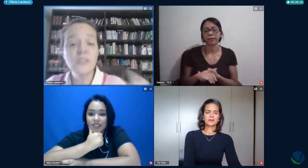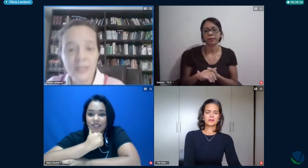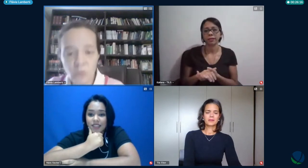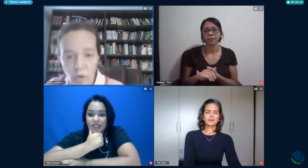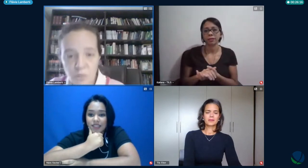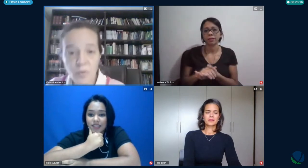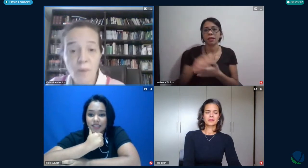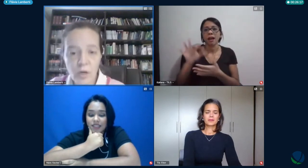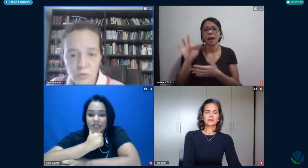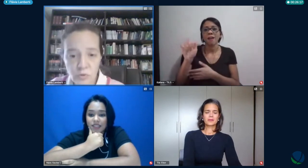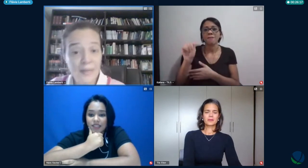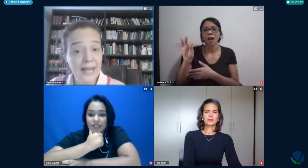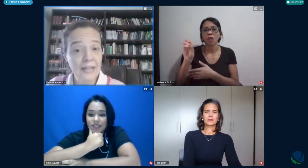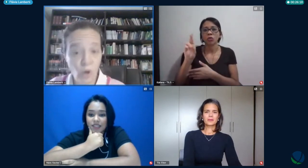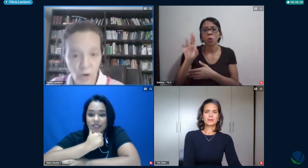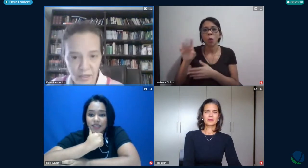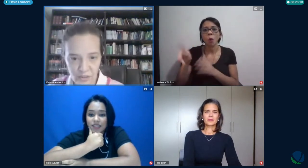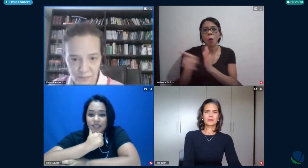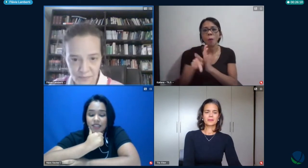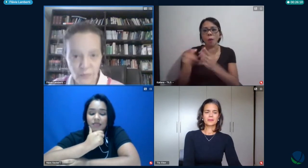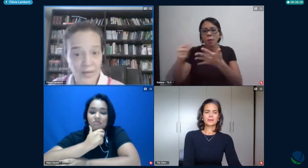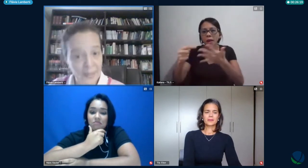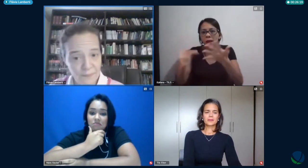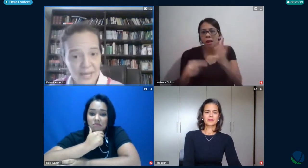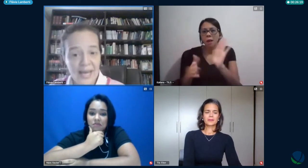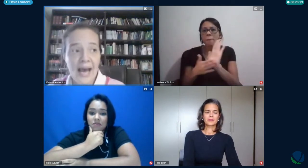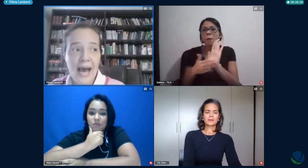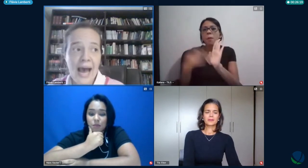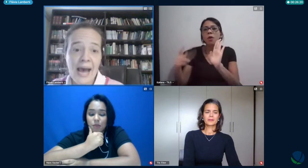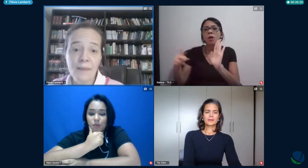o que são esses fatores propostos pela Nord, né?